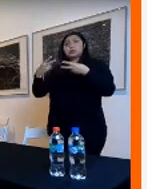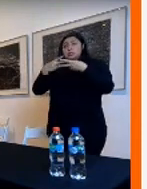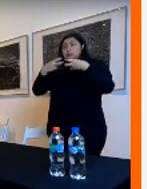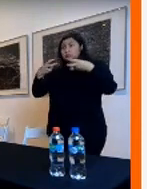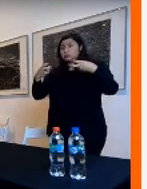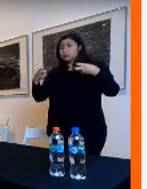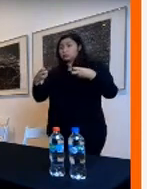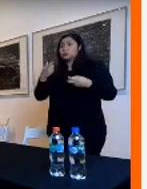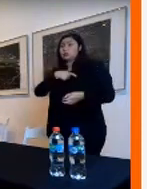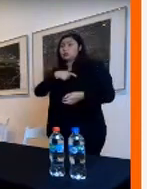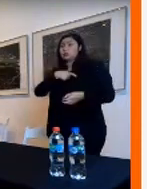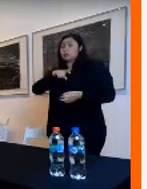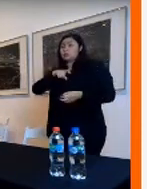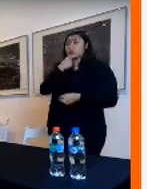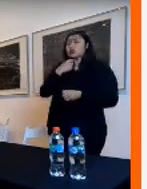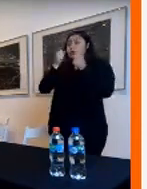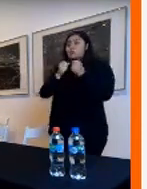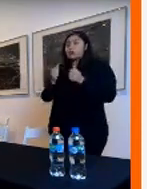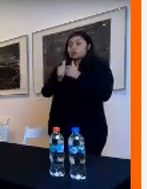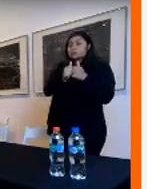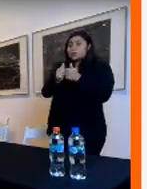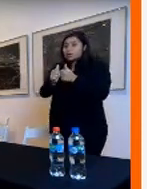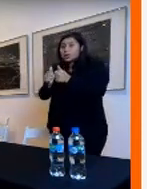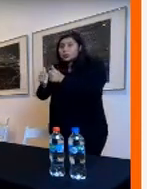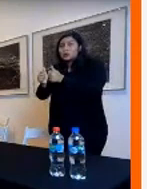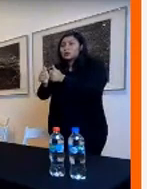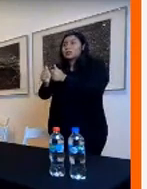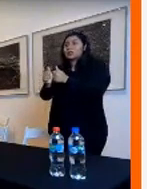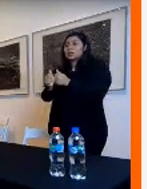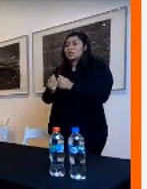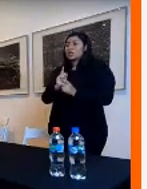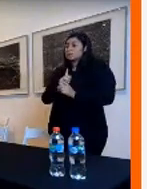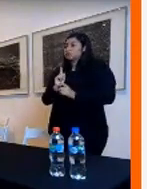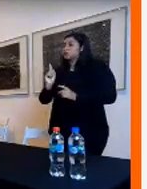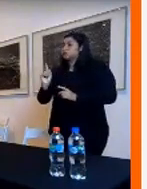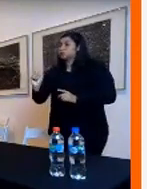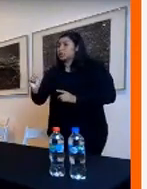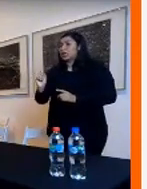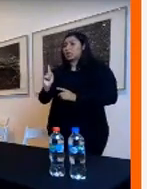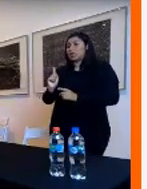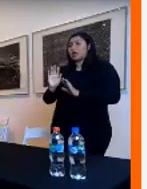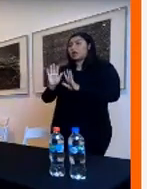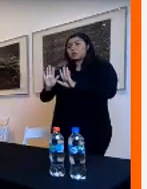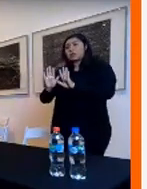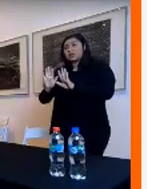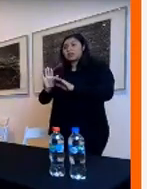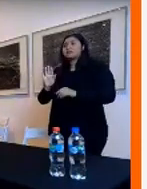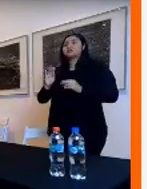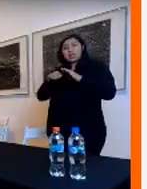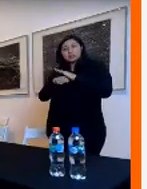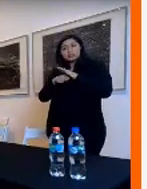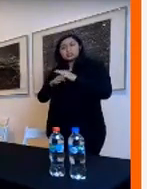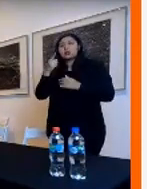ritmo, en tus propios tiempos. Puedes devolverte, puedes adelantar, puedes poner pausa y puedes acceder al conocimiento de forma autónoma de